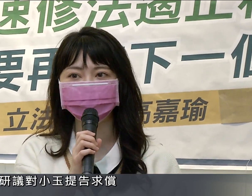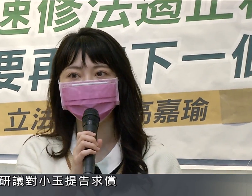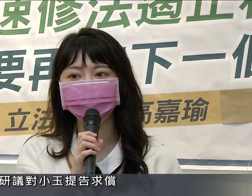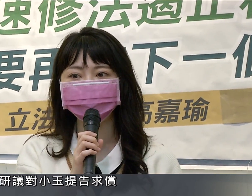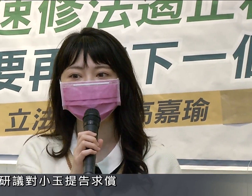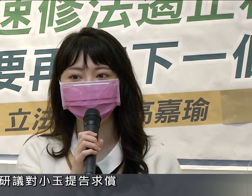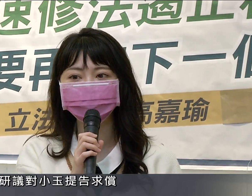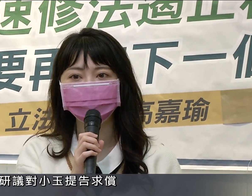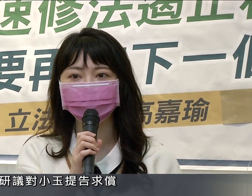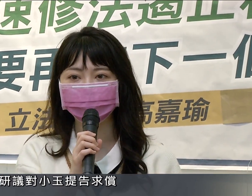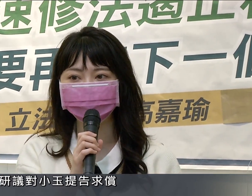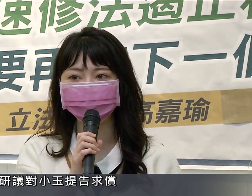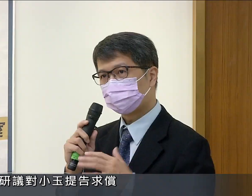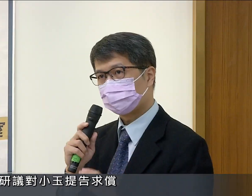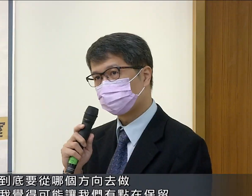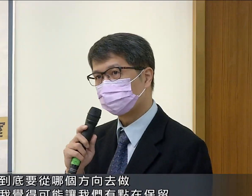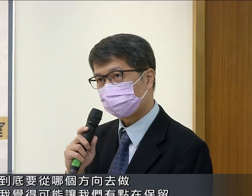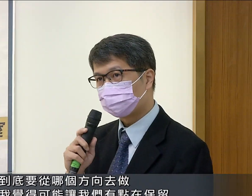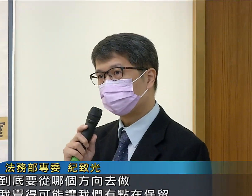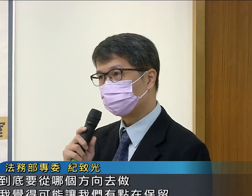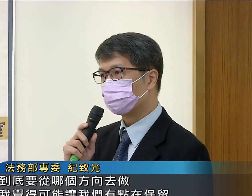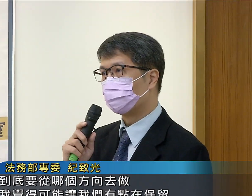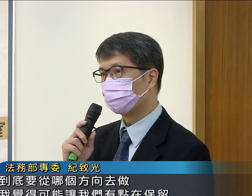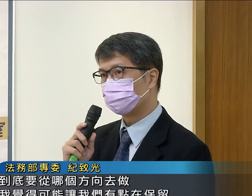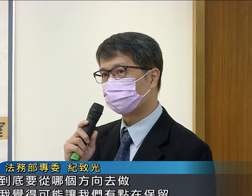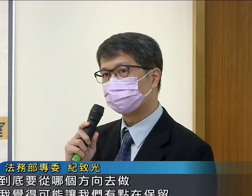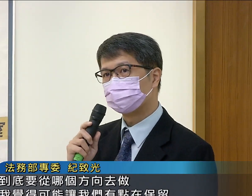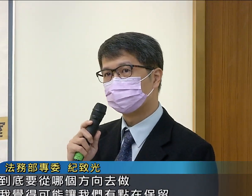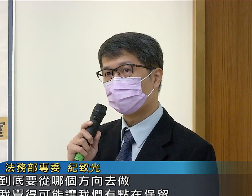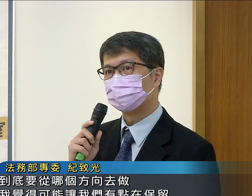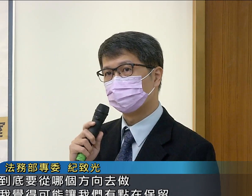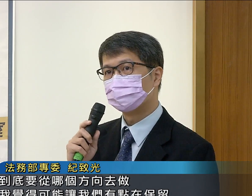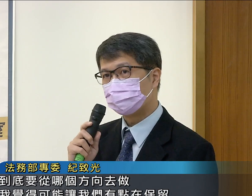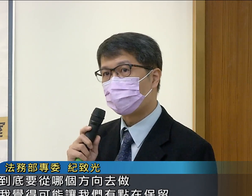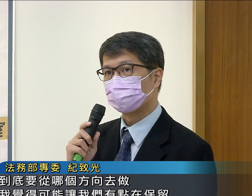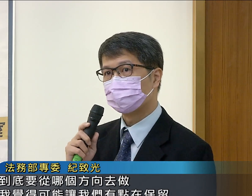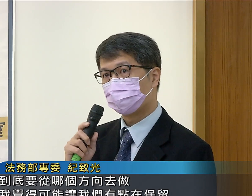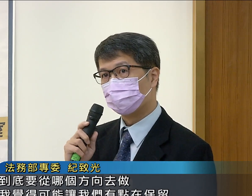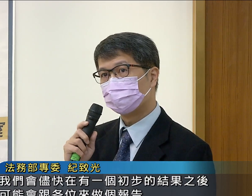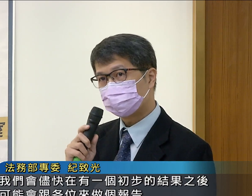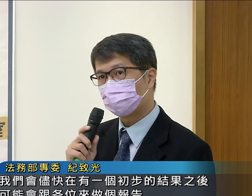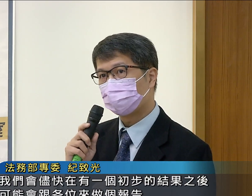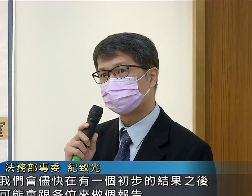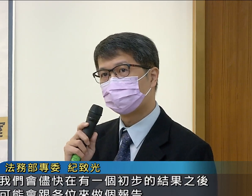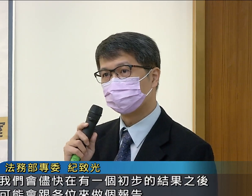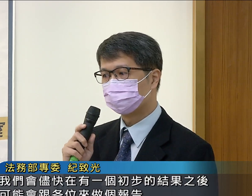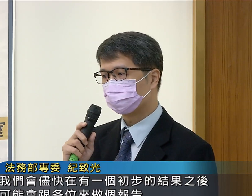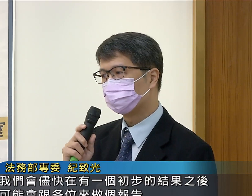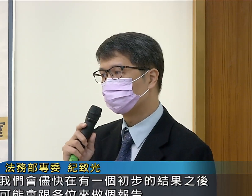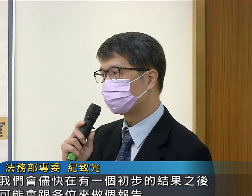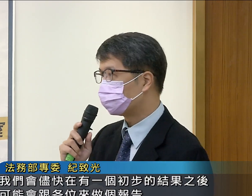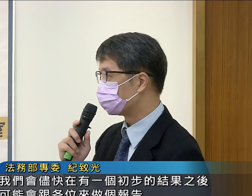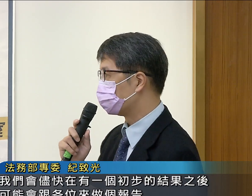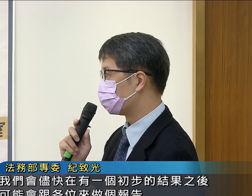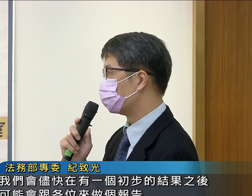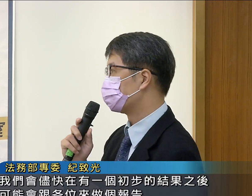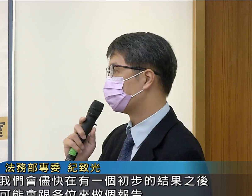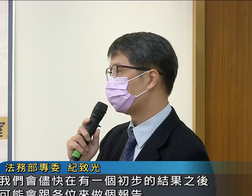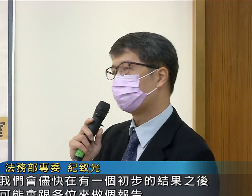小玉提告求偿。 到底要从哪个方向去做？我觉得可能让我们有一点点保留。那我们会尽快的在有一个初步的结果之后，可能会跟各位来做一